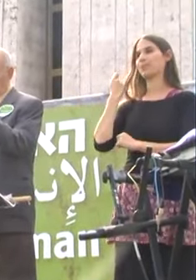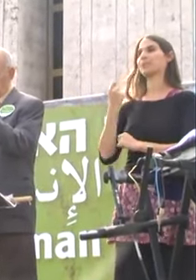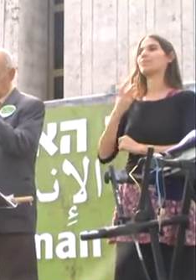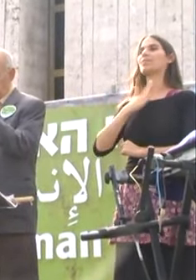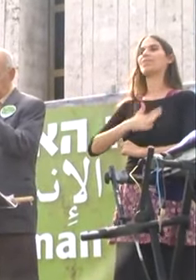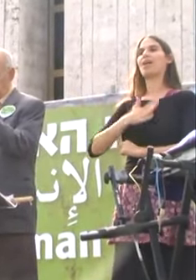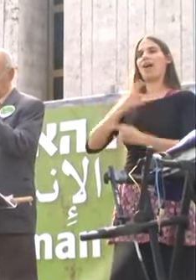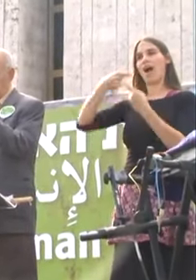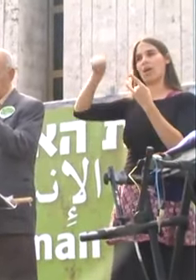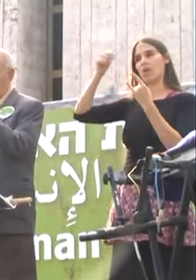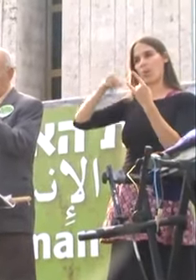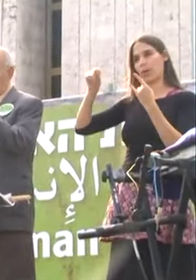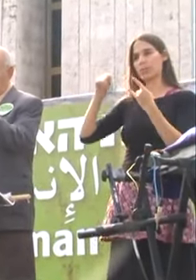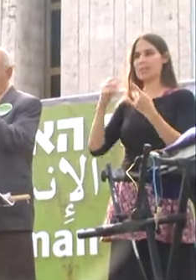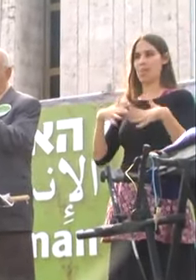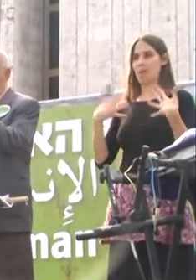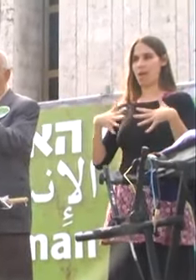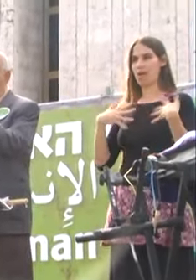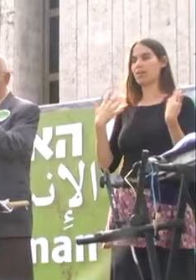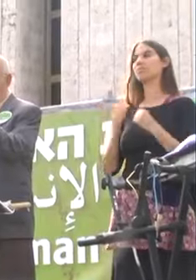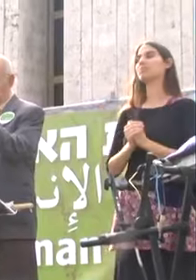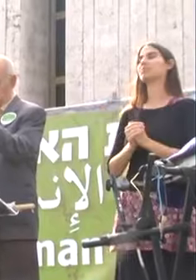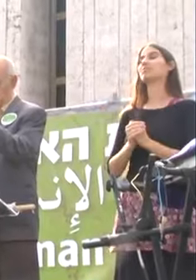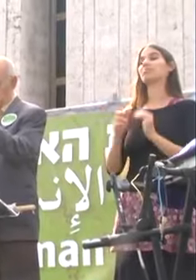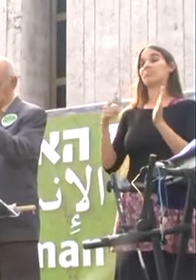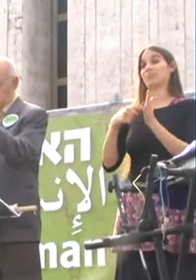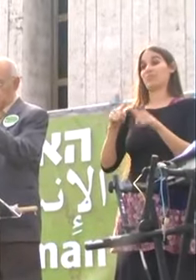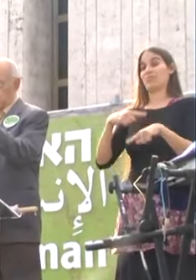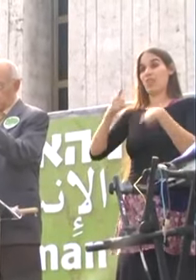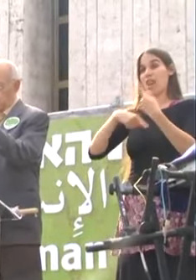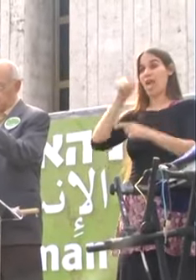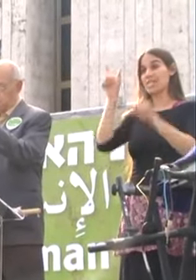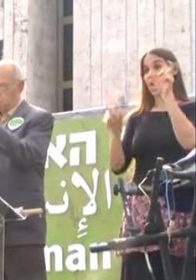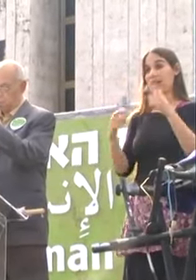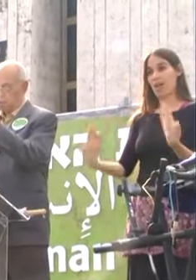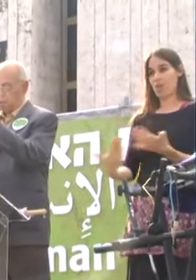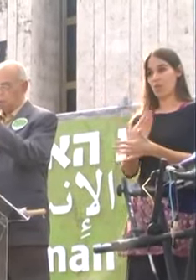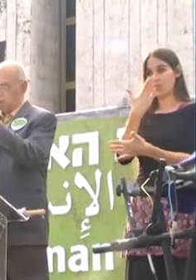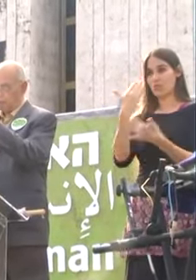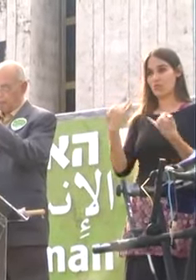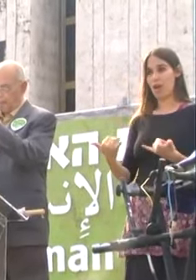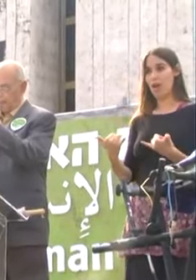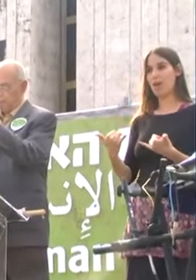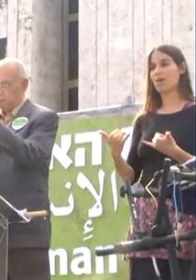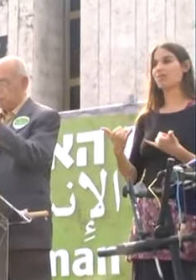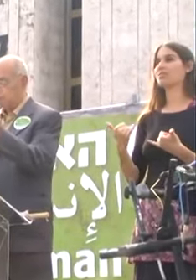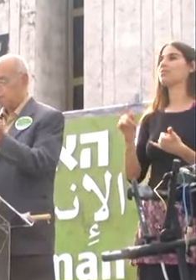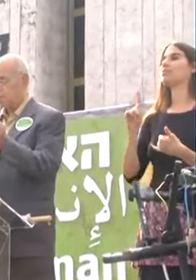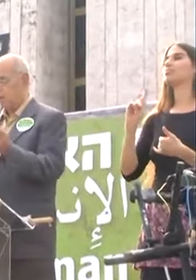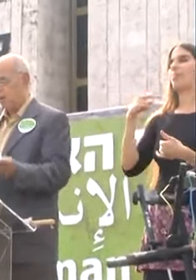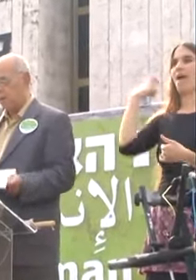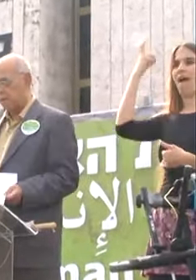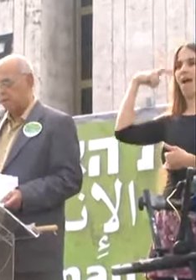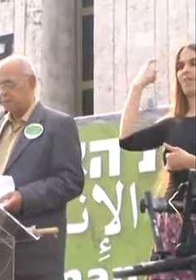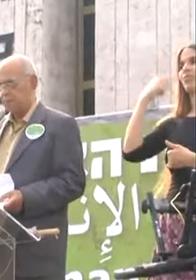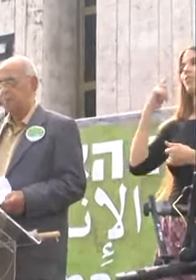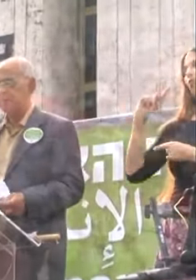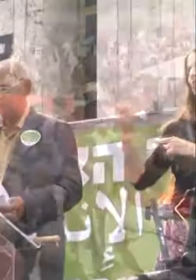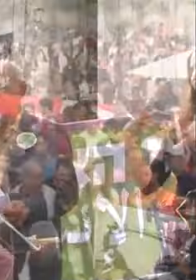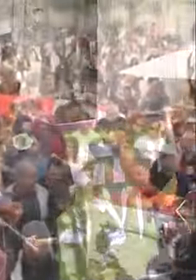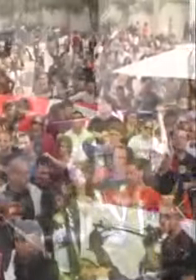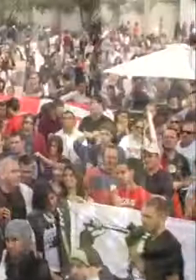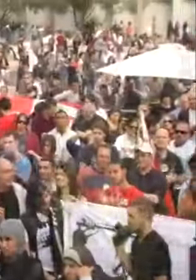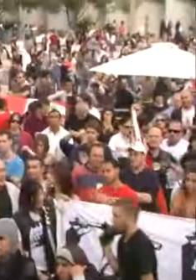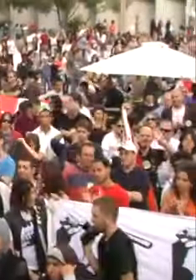חג אורים שמח, ולרגל השנה האזרחית החדשה, כל עם ואנתום בחיר.